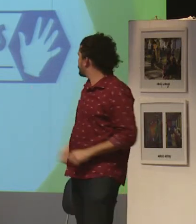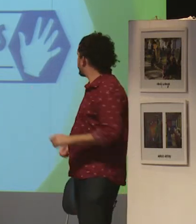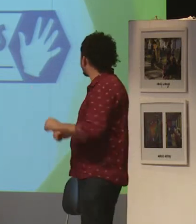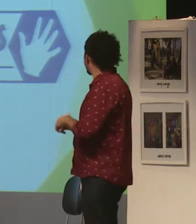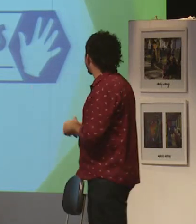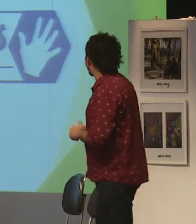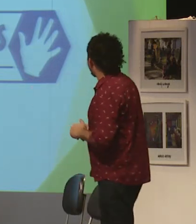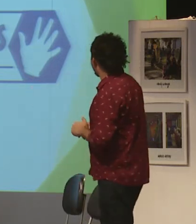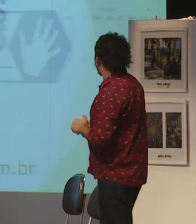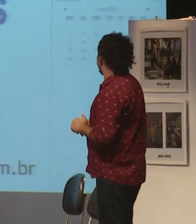Pode passar.